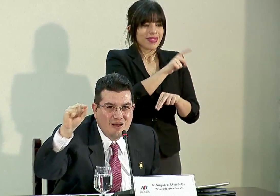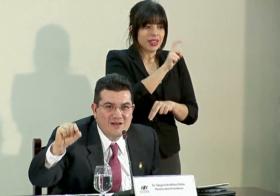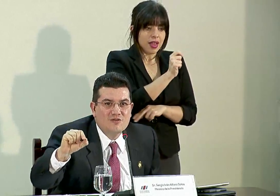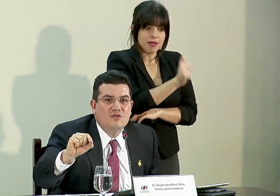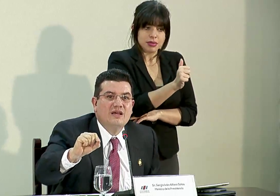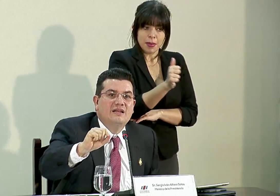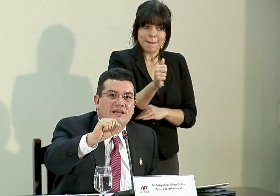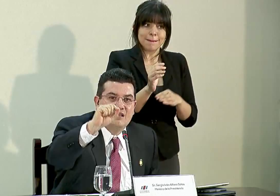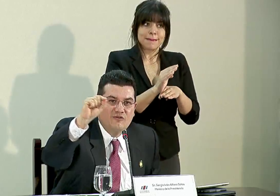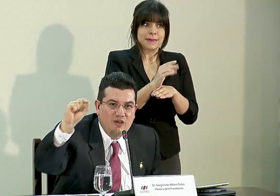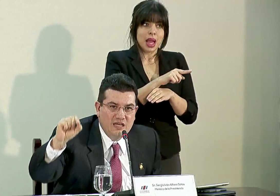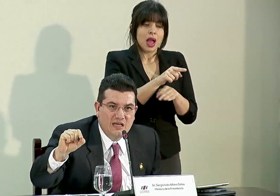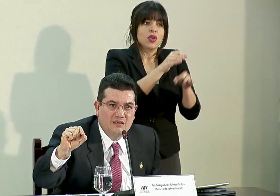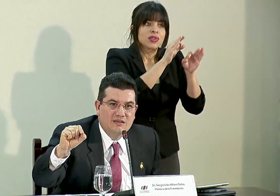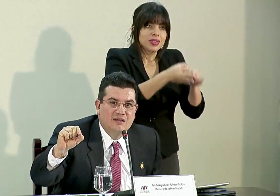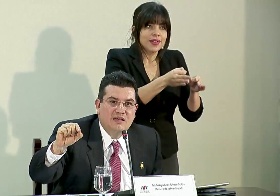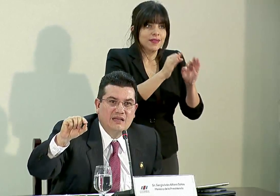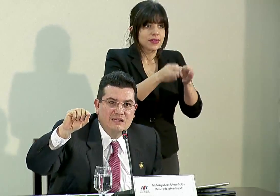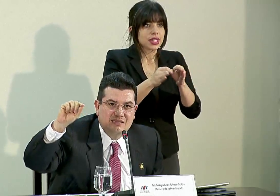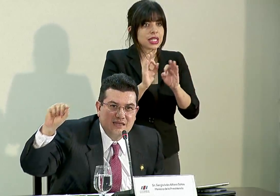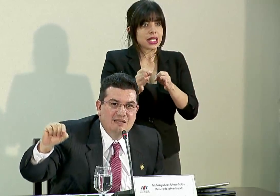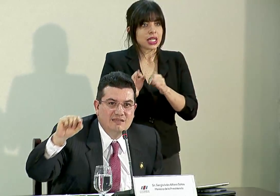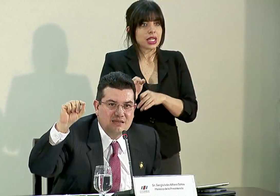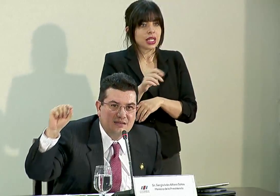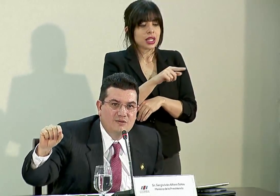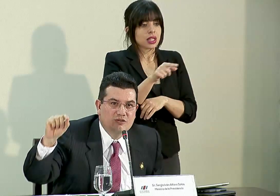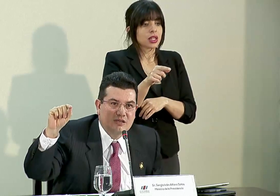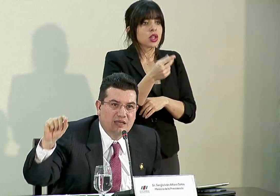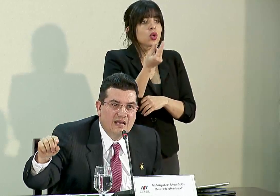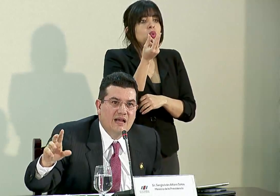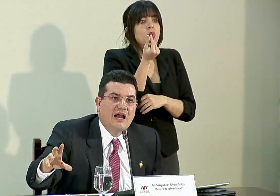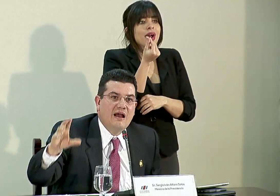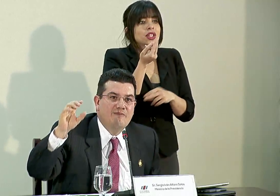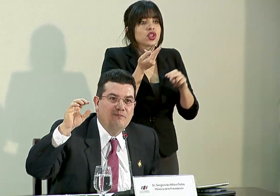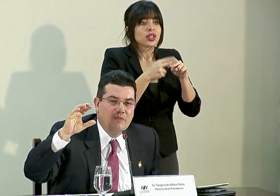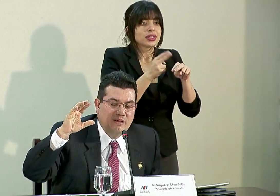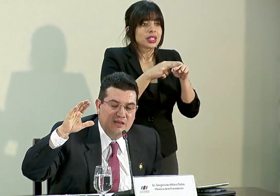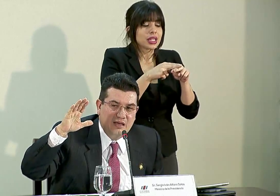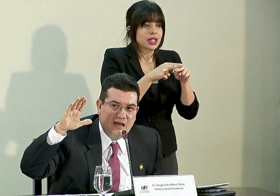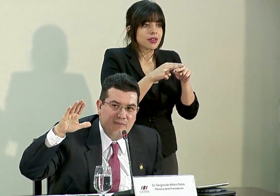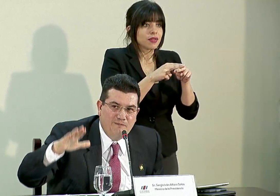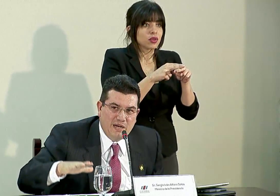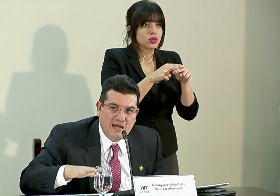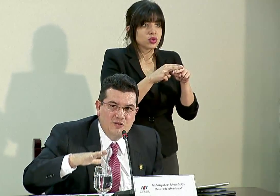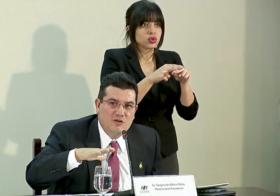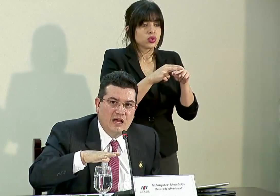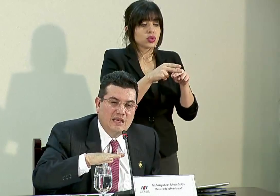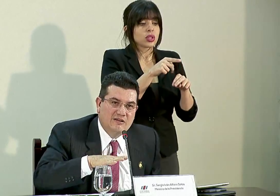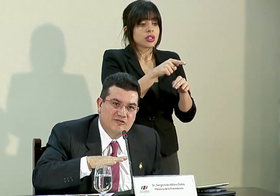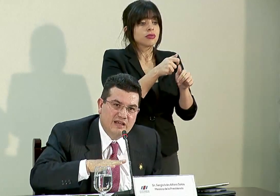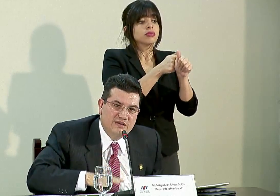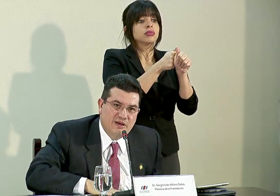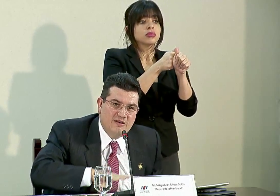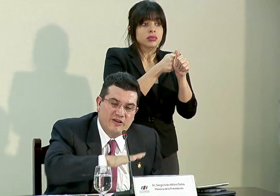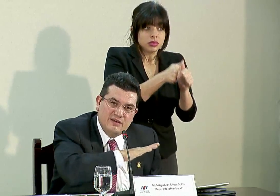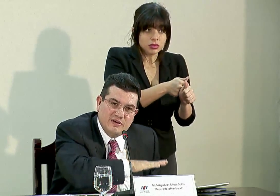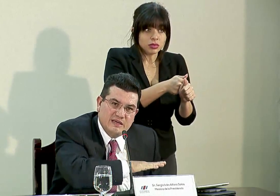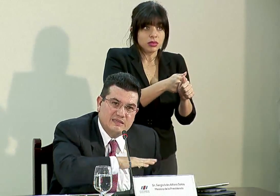ser cada banco el que defina el set de incentivos que tenga amparado al